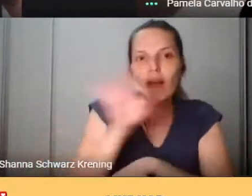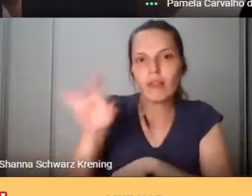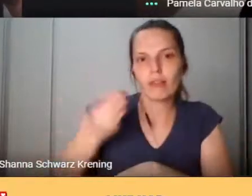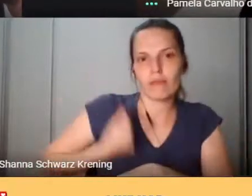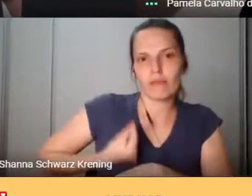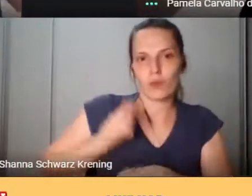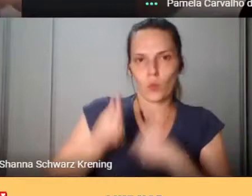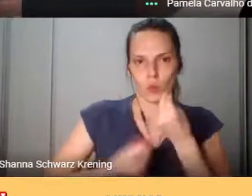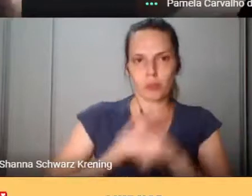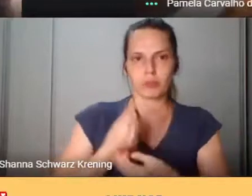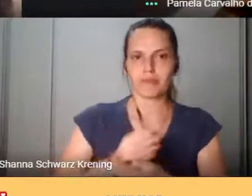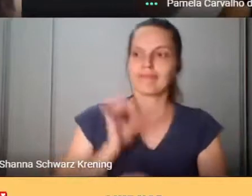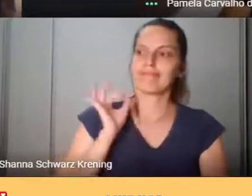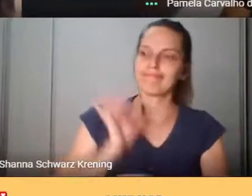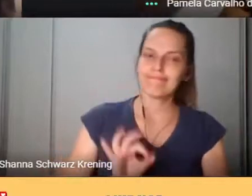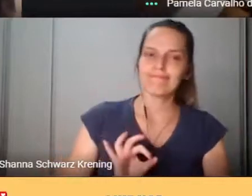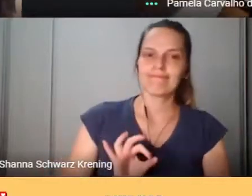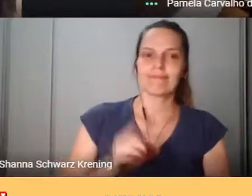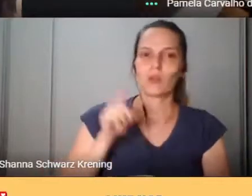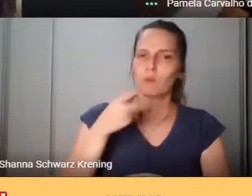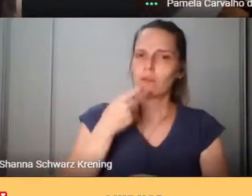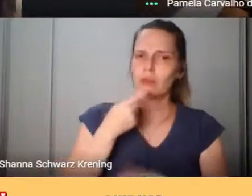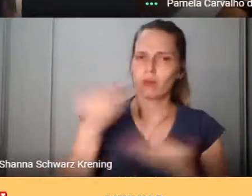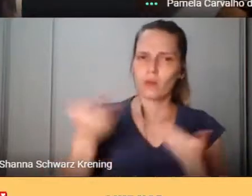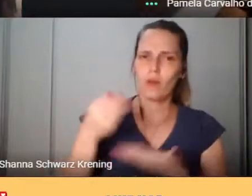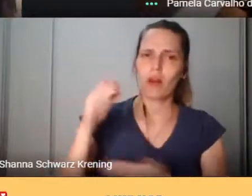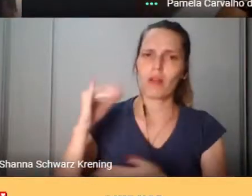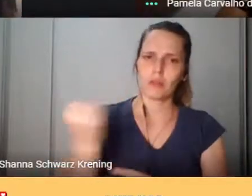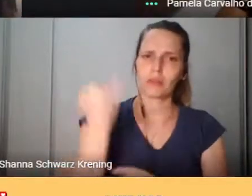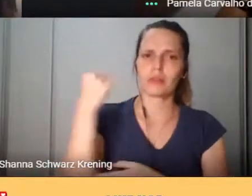Exatamente, exatamente. Isso que está trazendo, Pamela, é super importante, porque